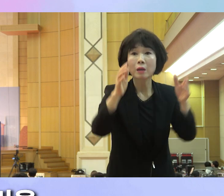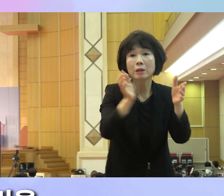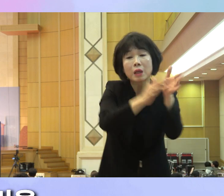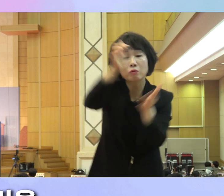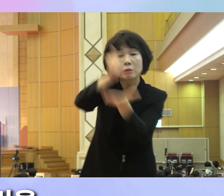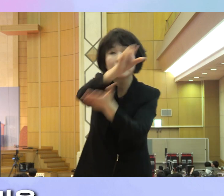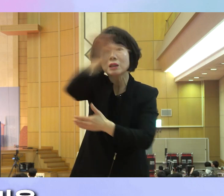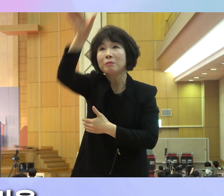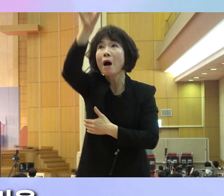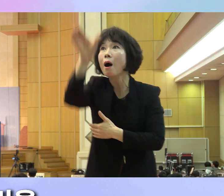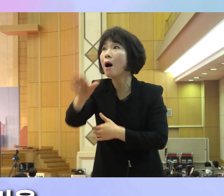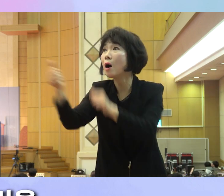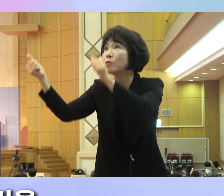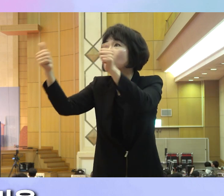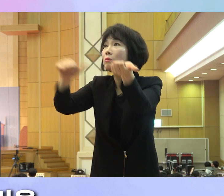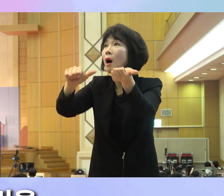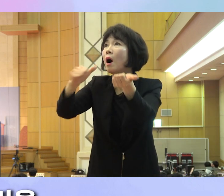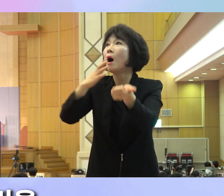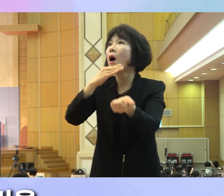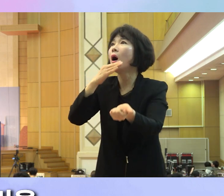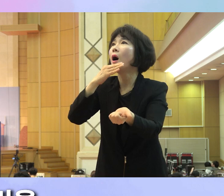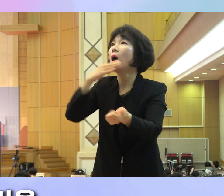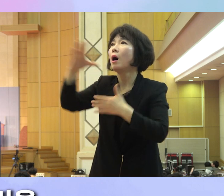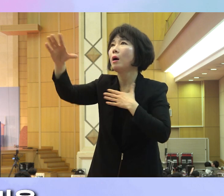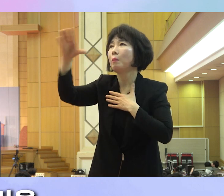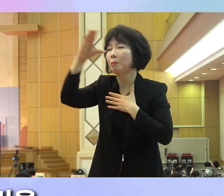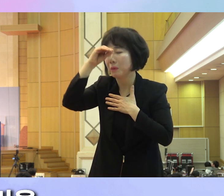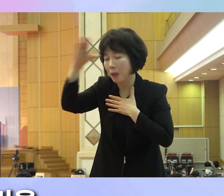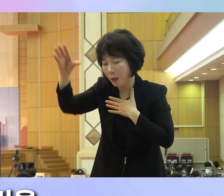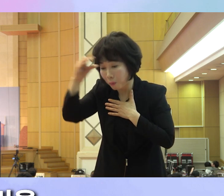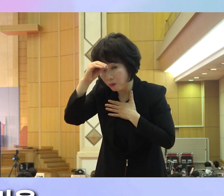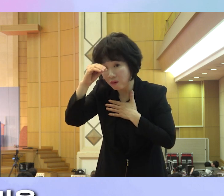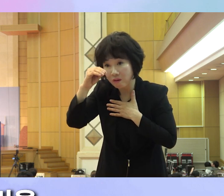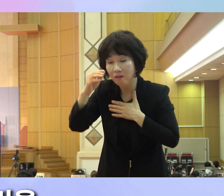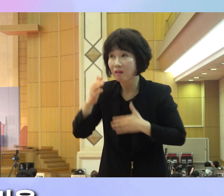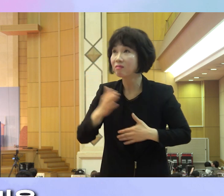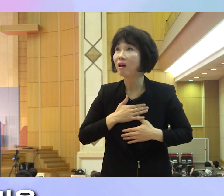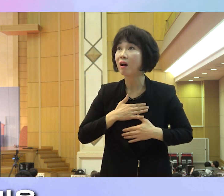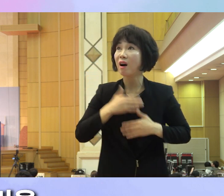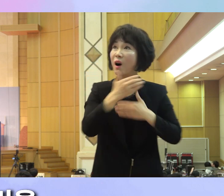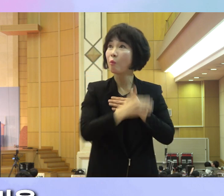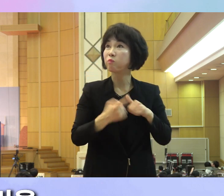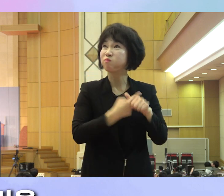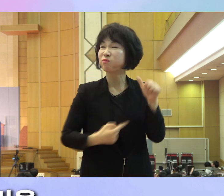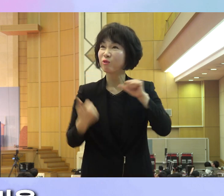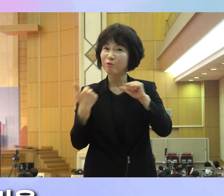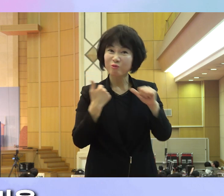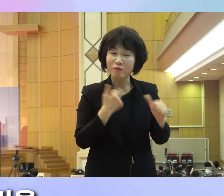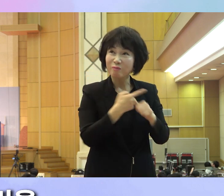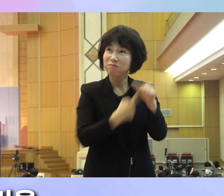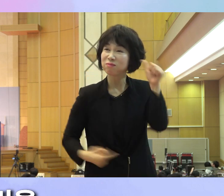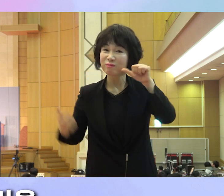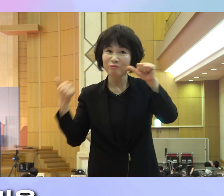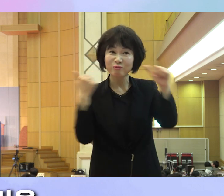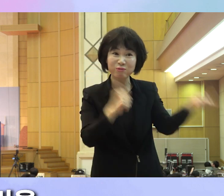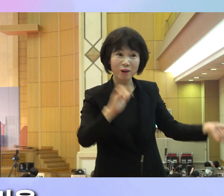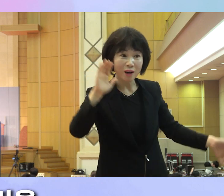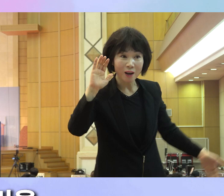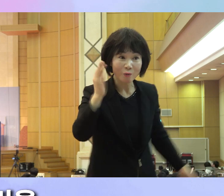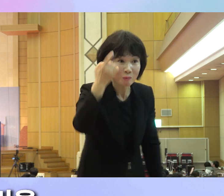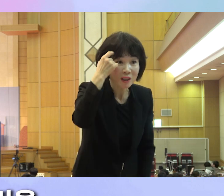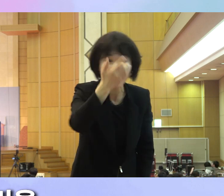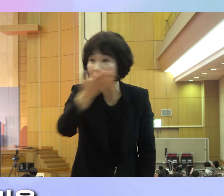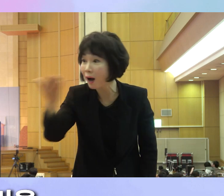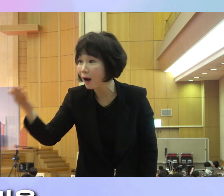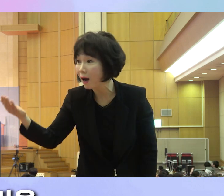십자가의 죽음을 본받으면 나도 십자가에 못 박혀서 예수님처럼 죽어야 되나? 아마 여러분들이 그렇게 생각할 수 있을